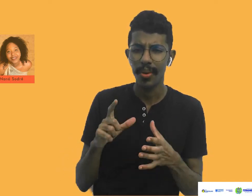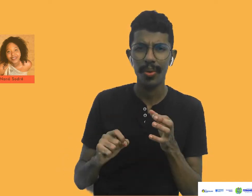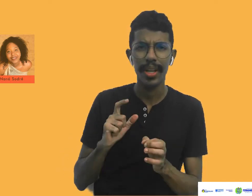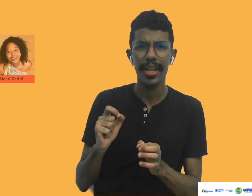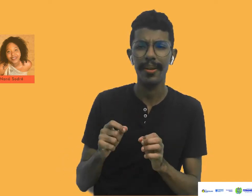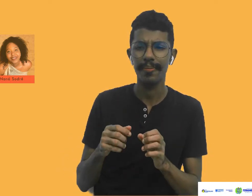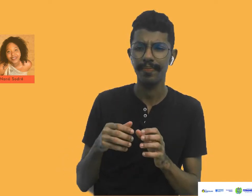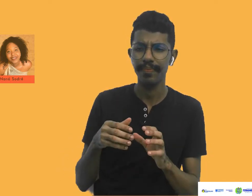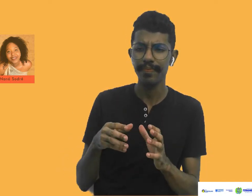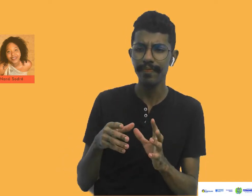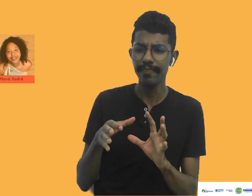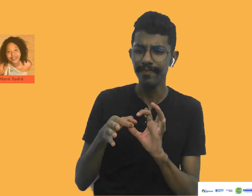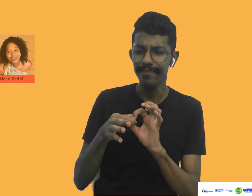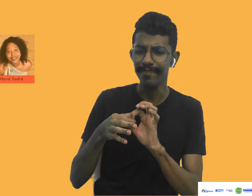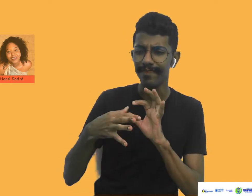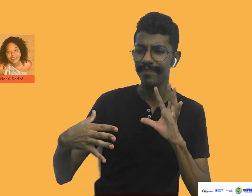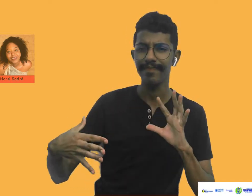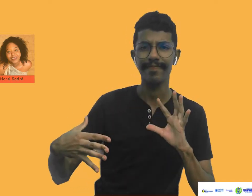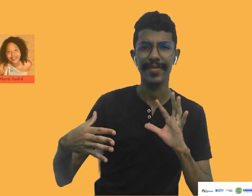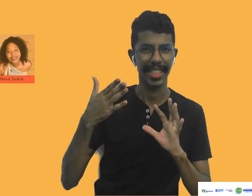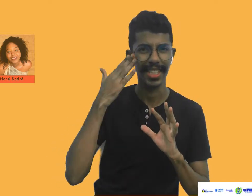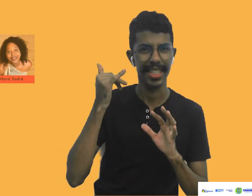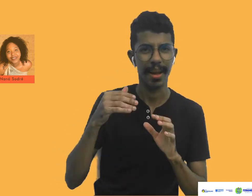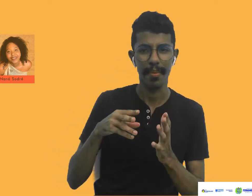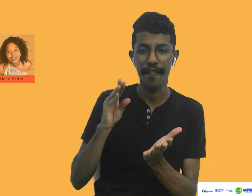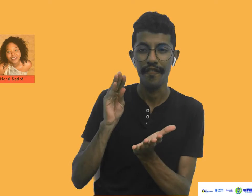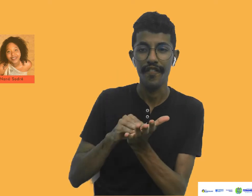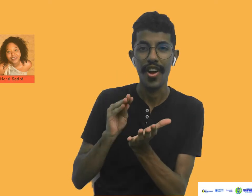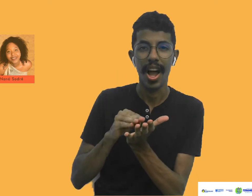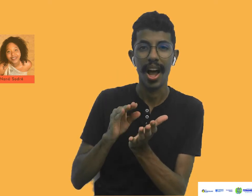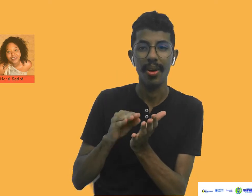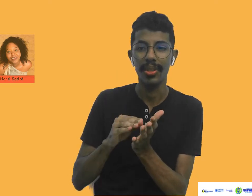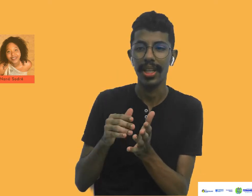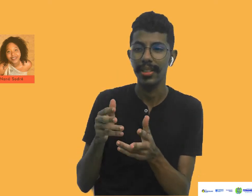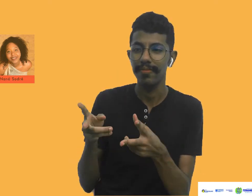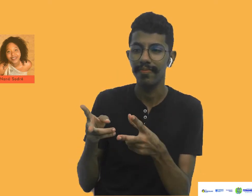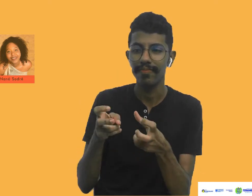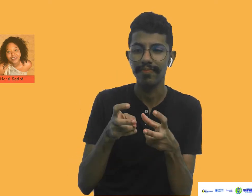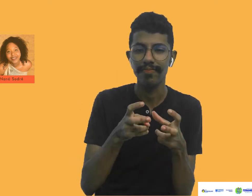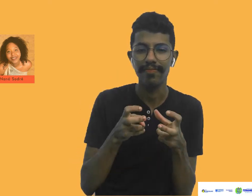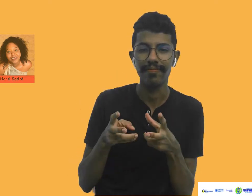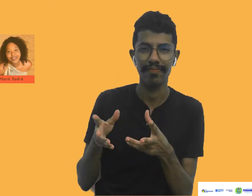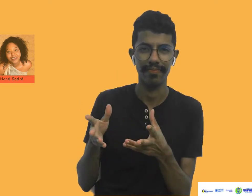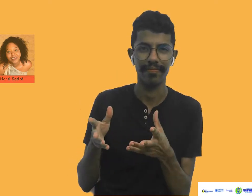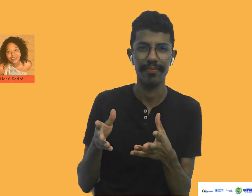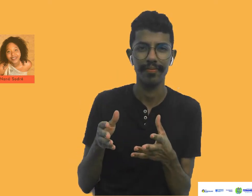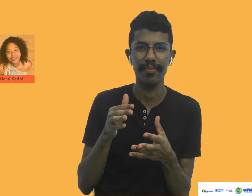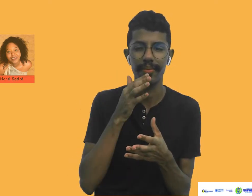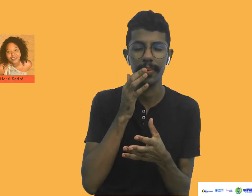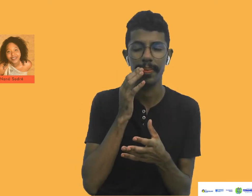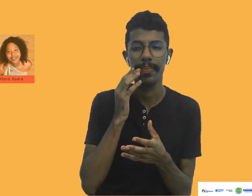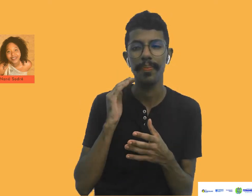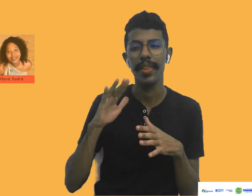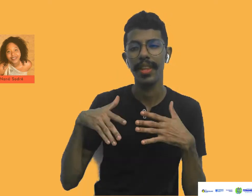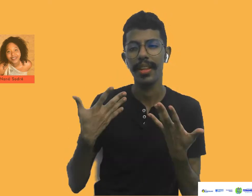desconexão, né, pela falta de identificação. Então, eu acho